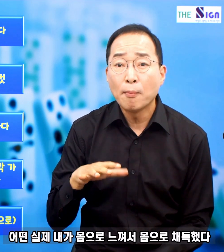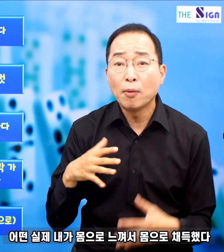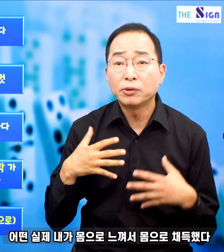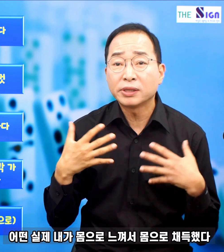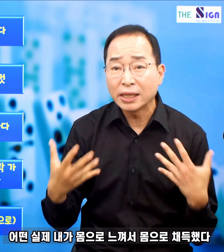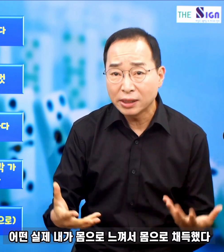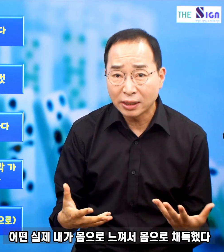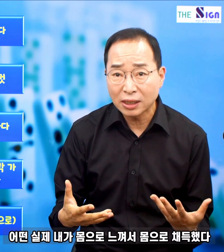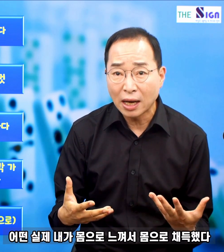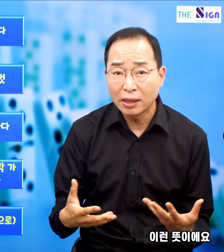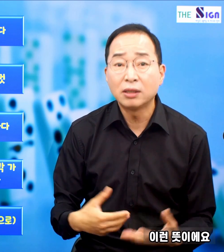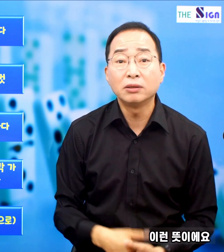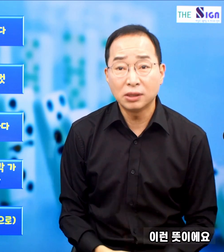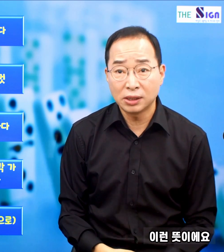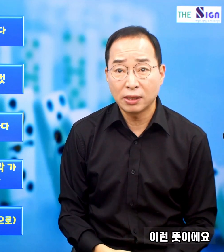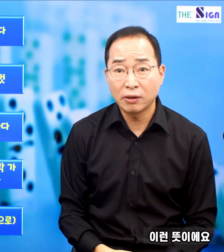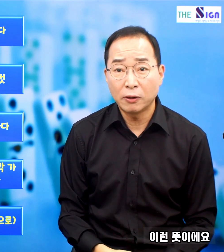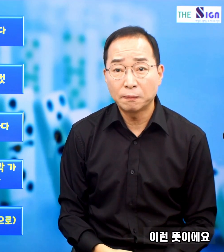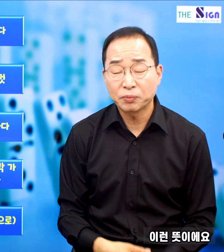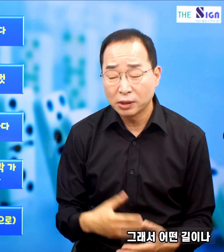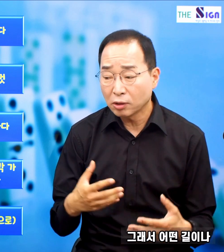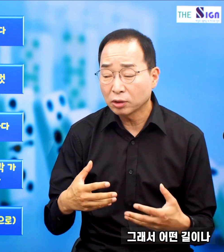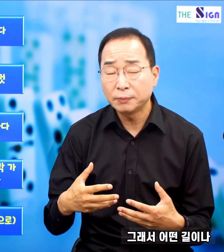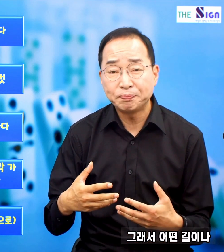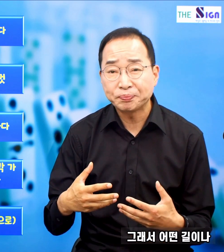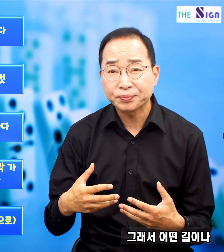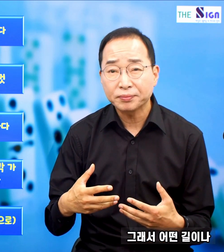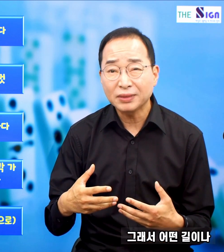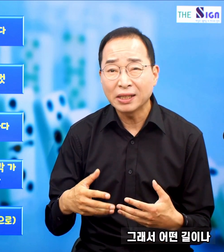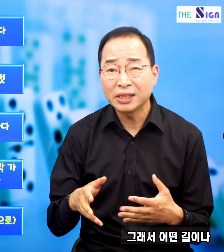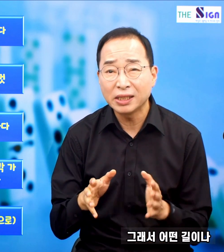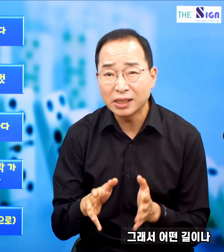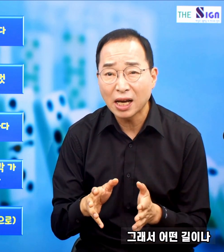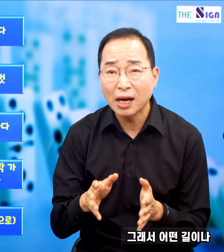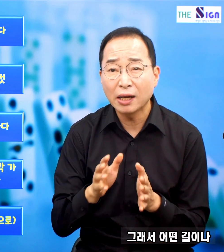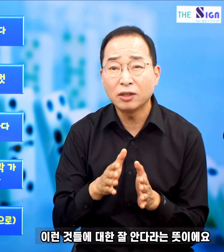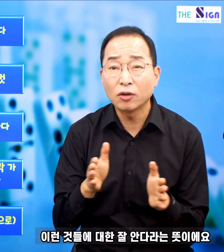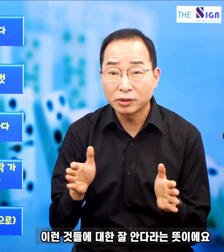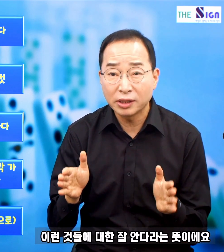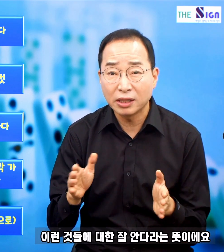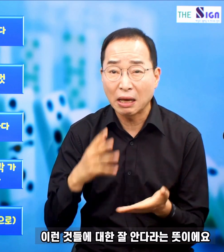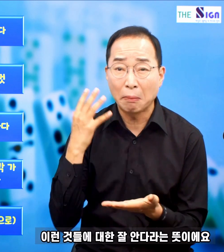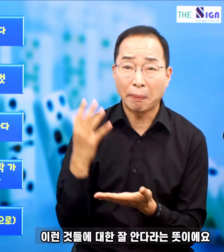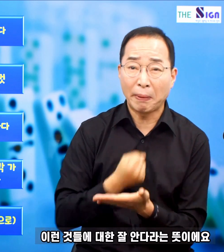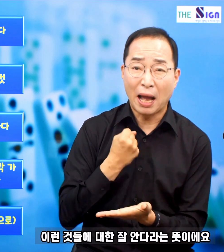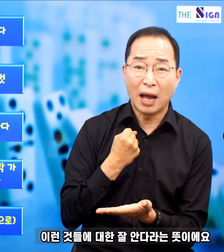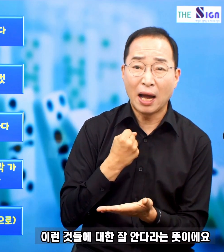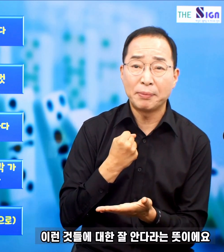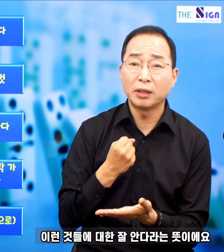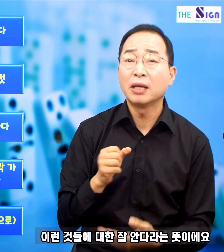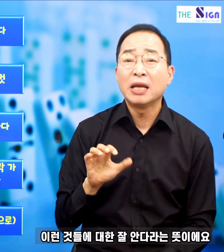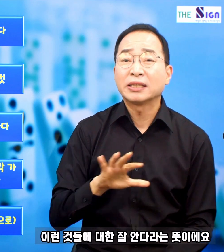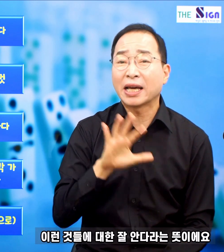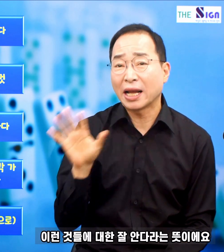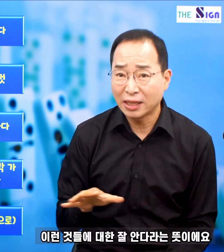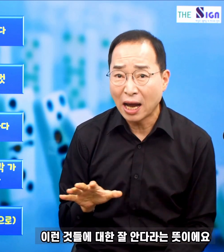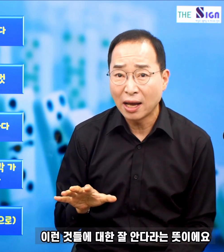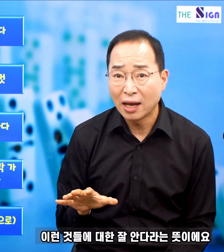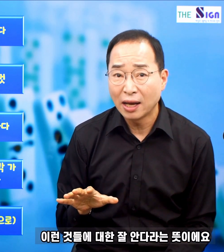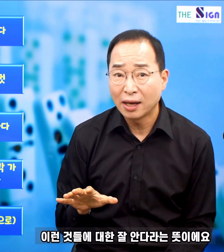몸으로 체득했다 이런 뜻이에요. 그래서 어떤 길이나 이런 것들에 대한 하면 잘한다